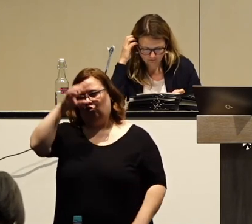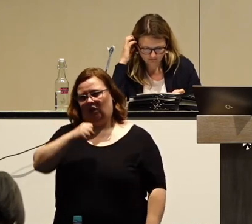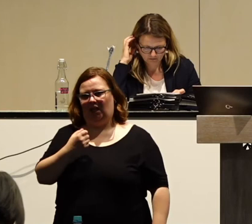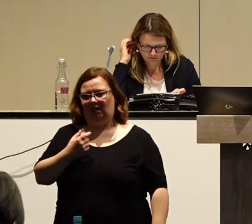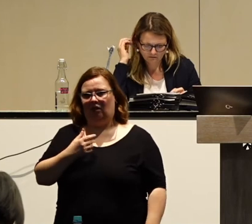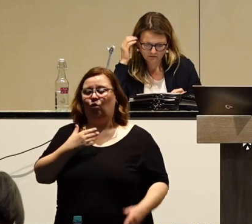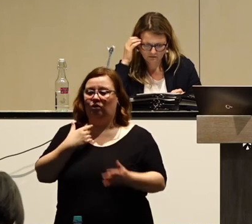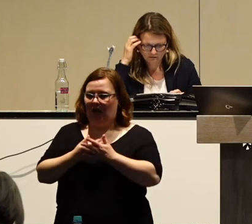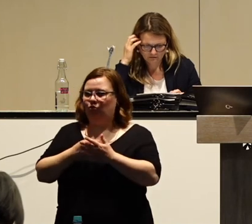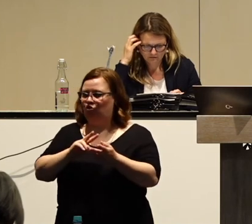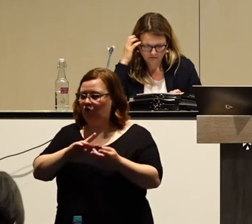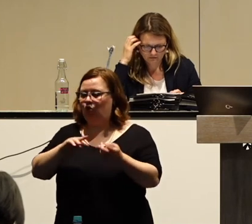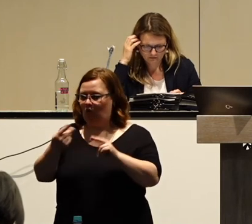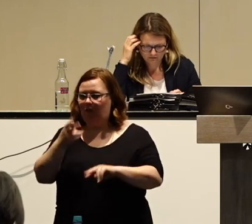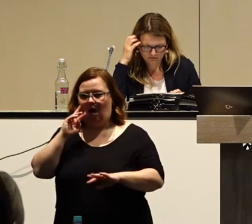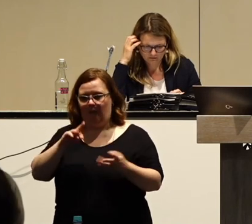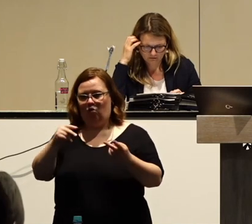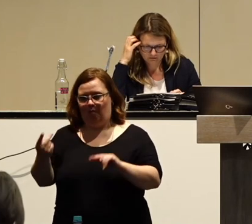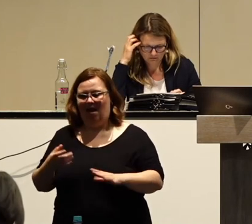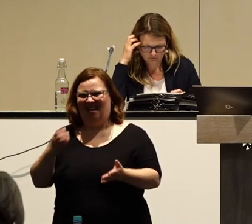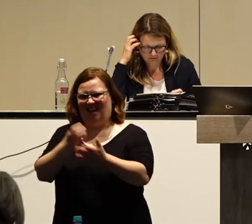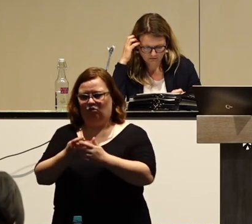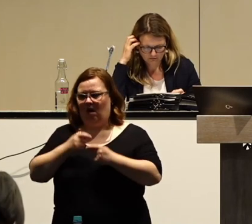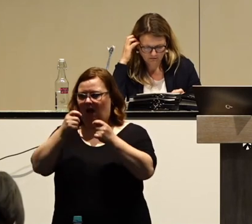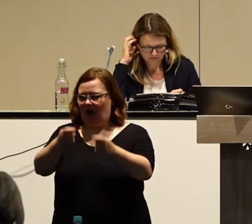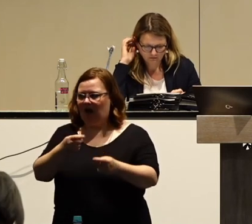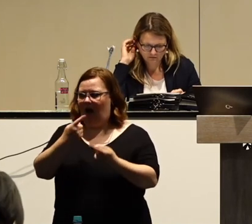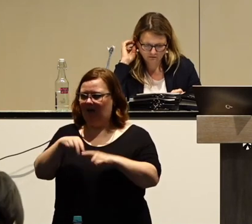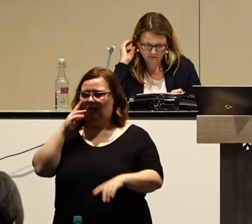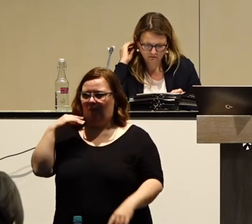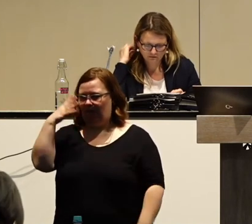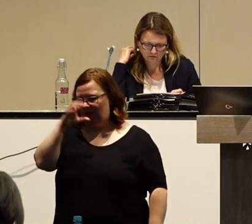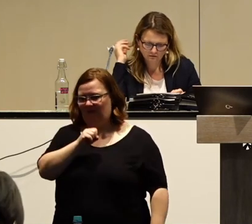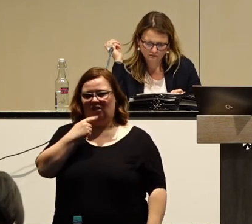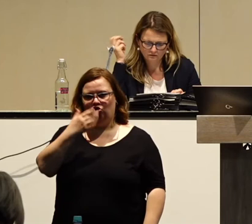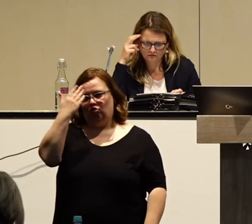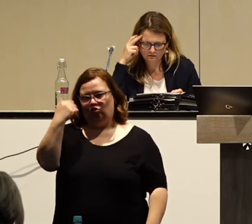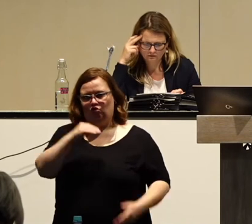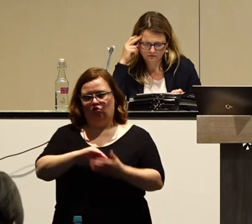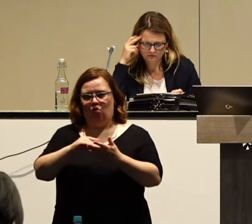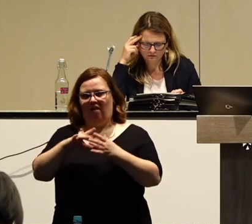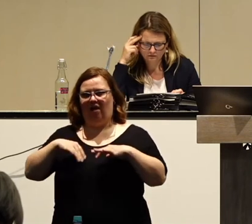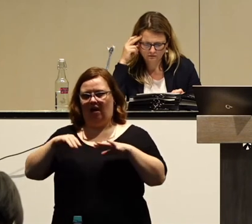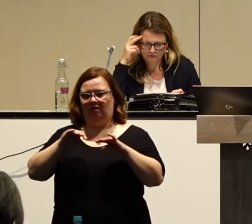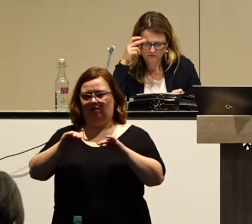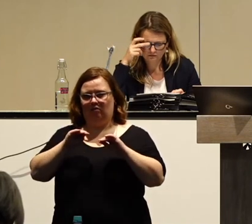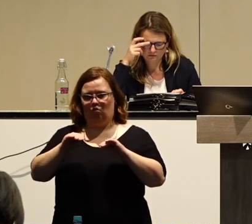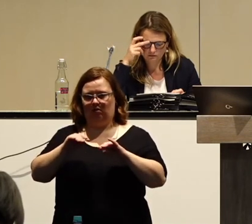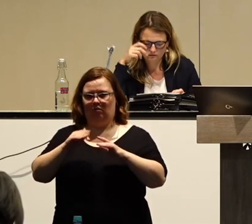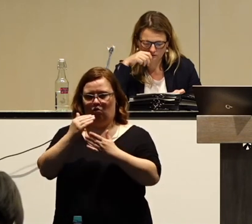ist, und deswegen haben wir genau eben in diesem Ersetzungsantrag den anderen Begriff, nämlich des